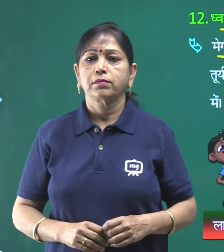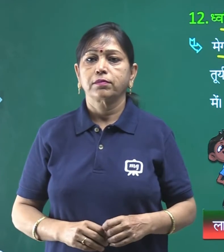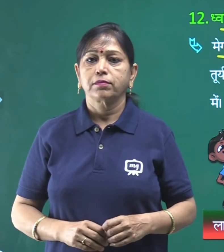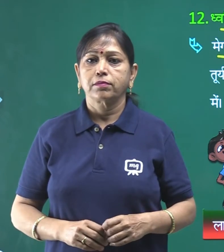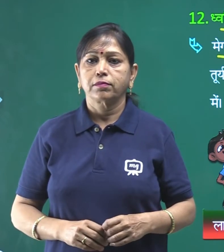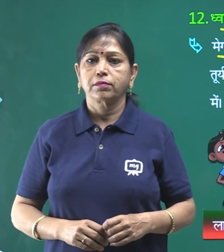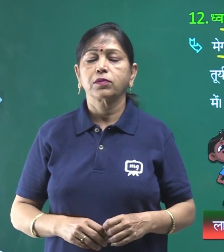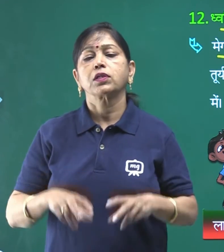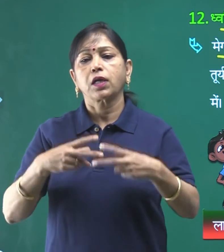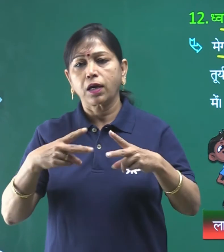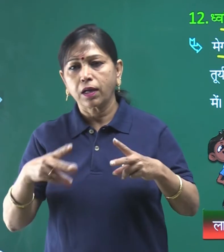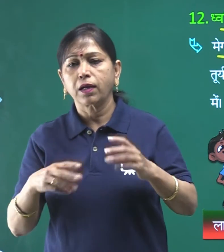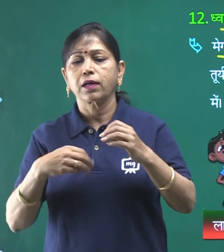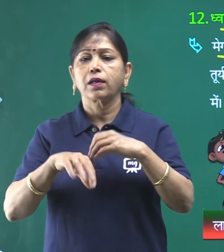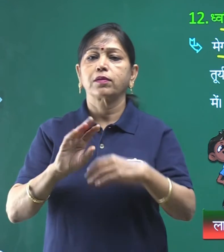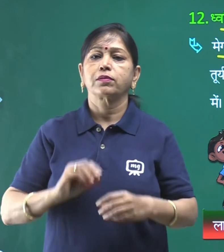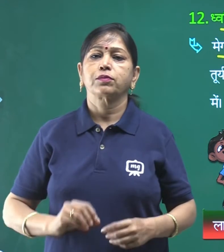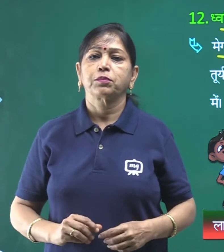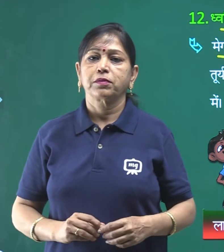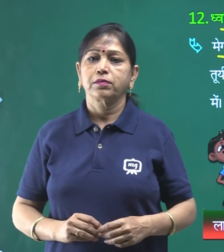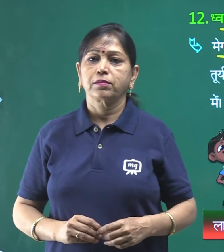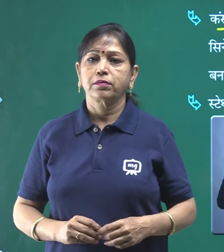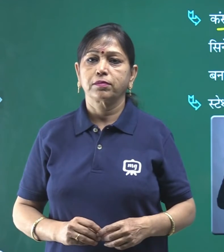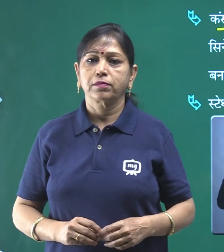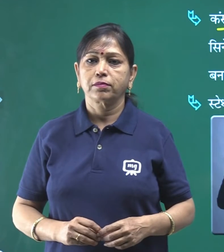जैसे वाद्य यंत्रों में,